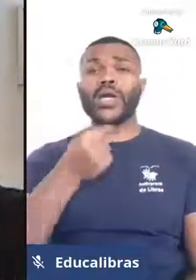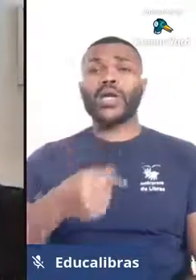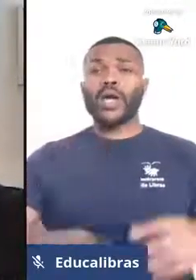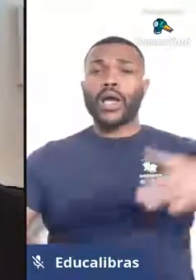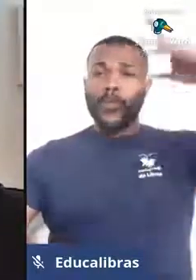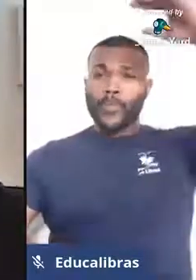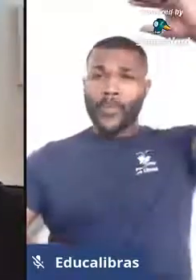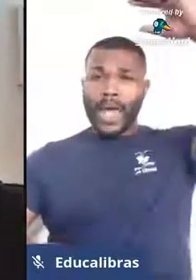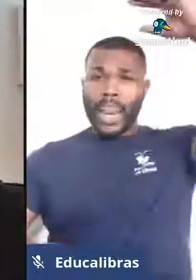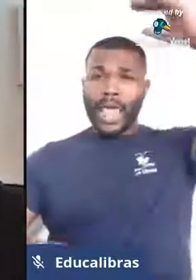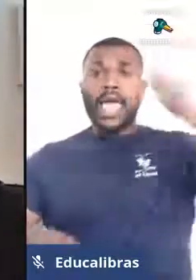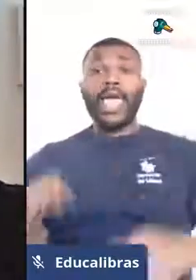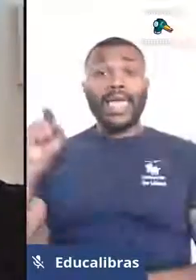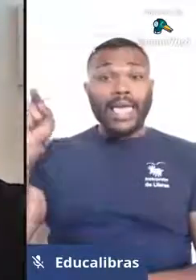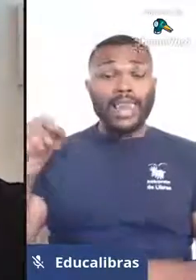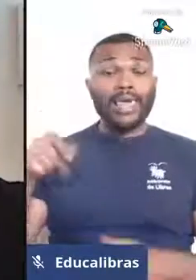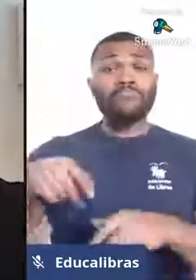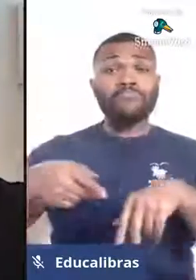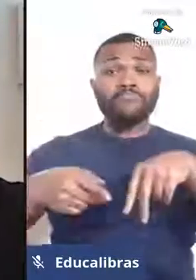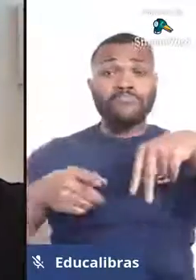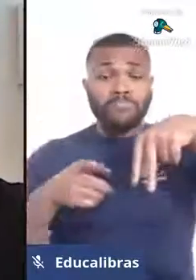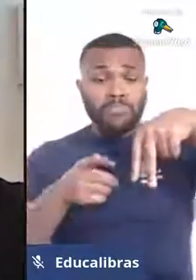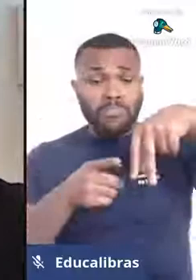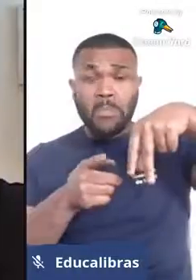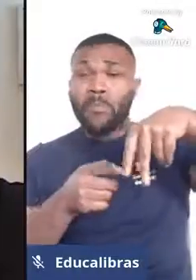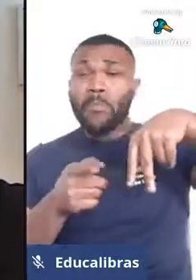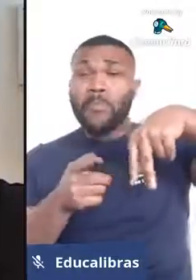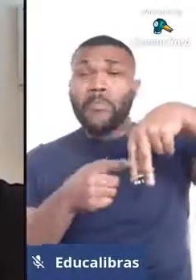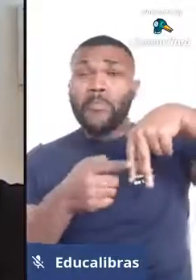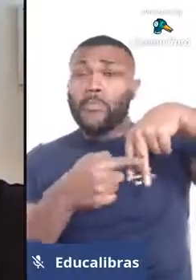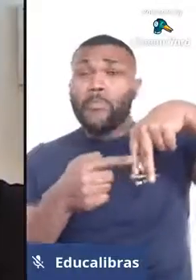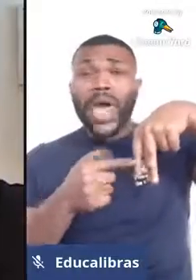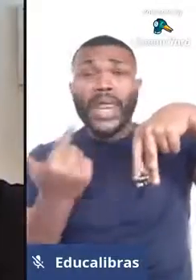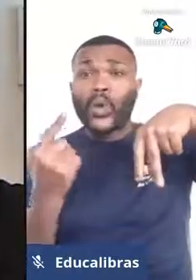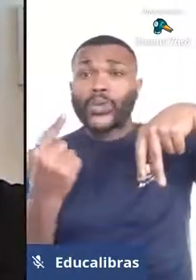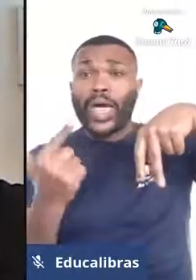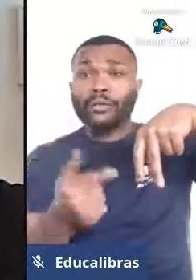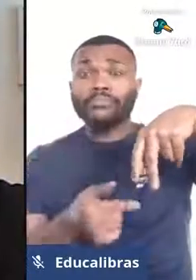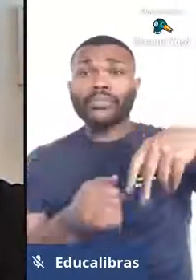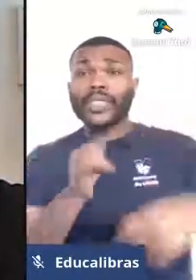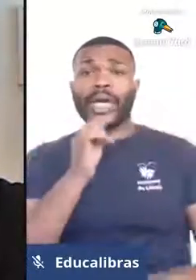duas pernas, e não é um grupo